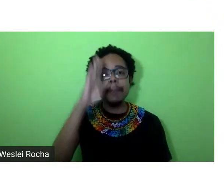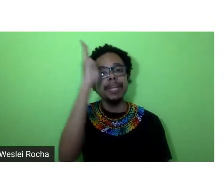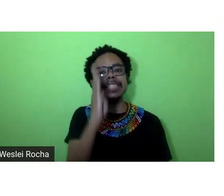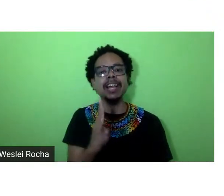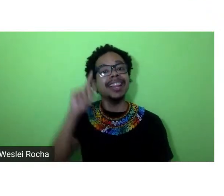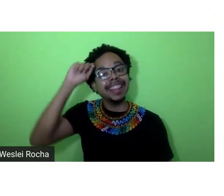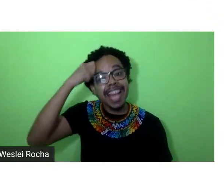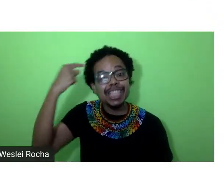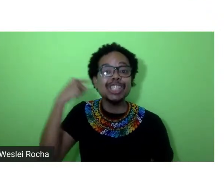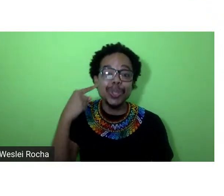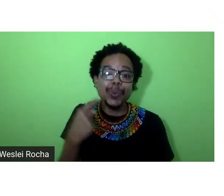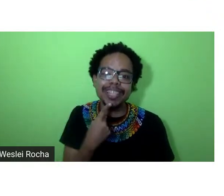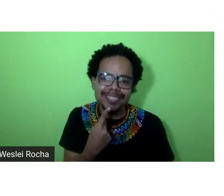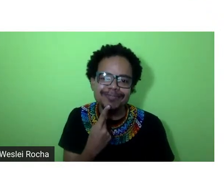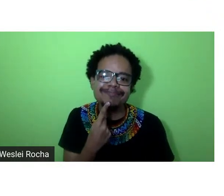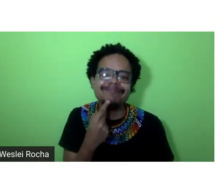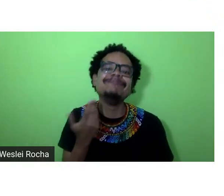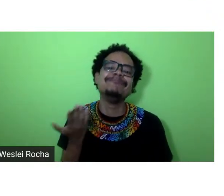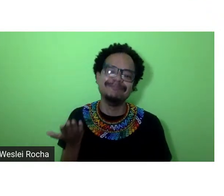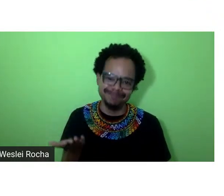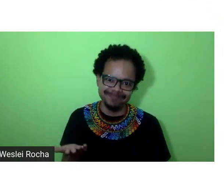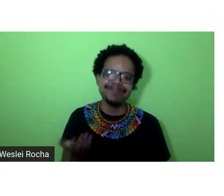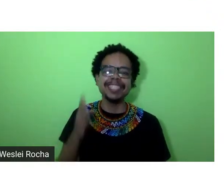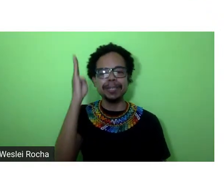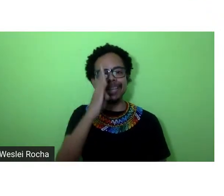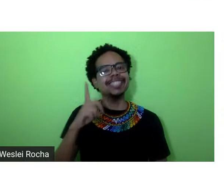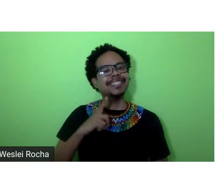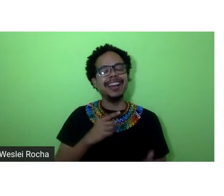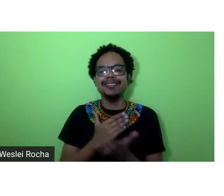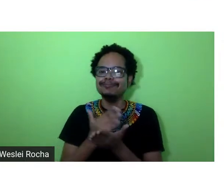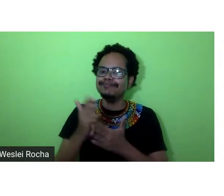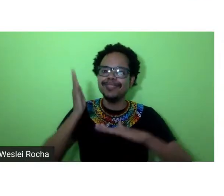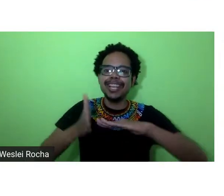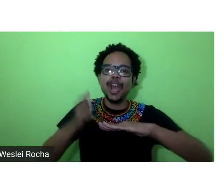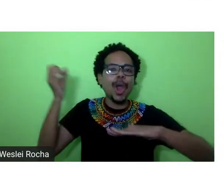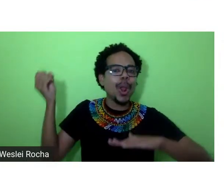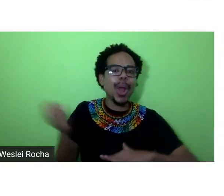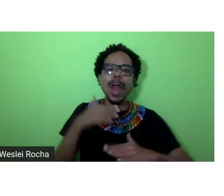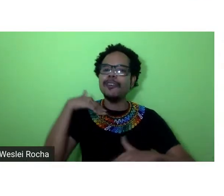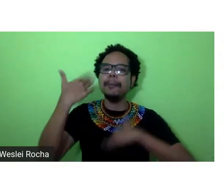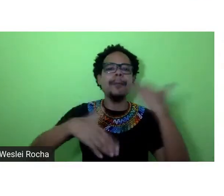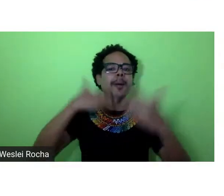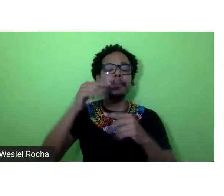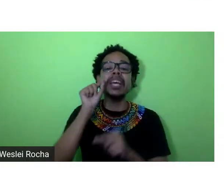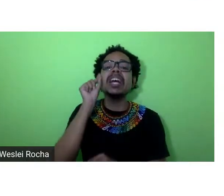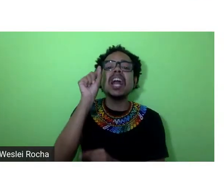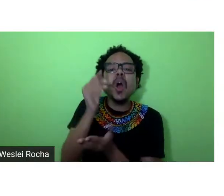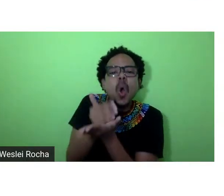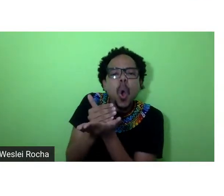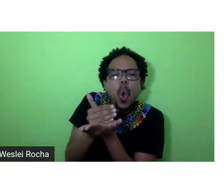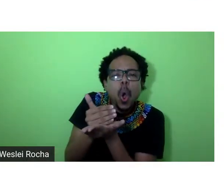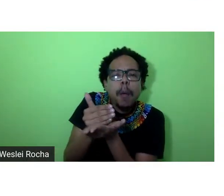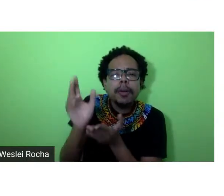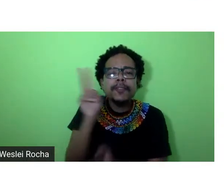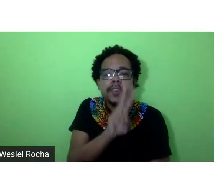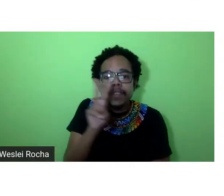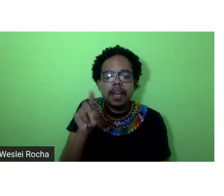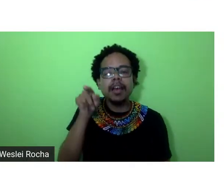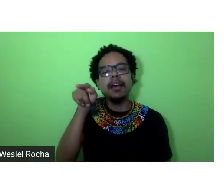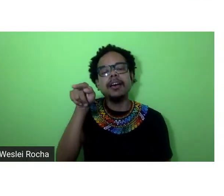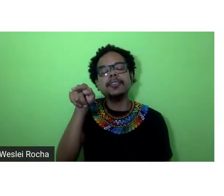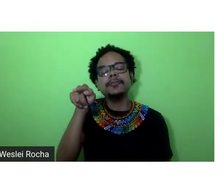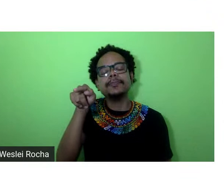e é atores e todos são brasileiros negros e surdos estamos em um